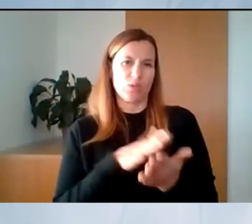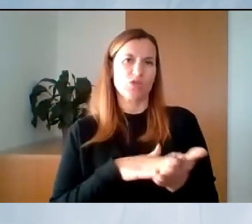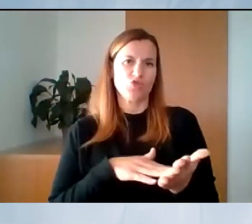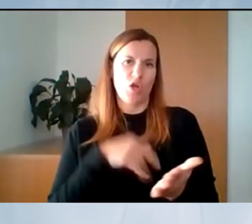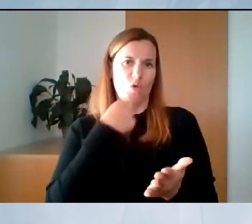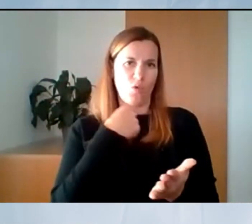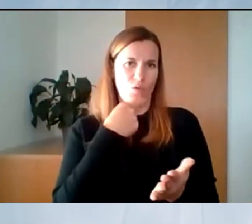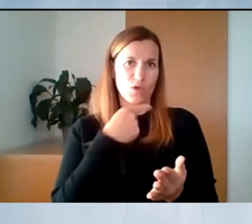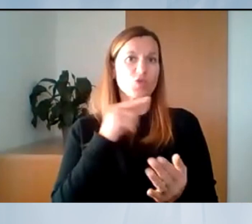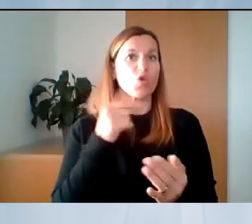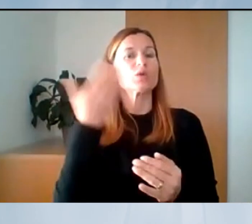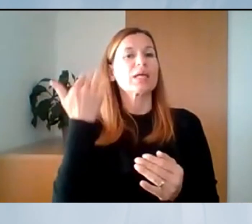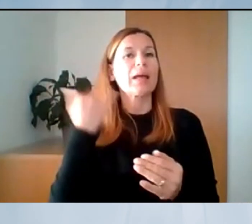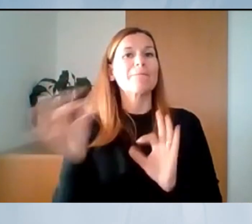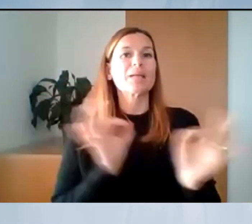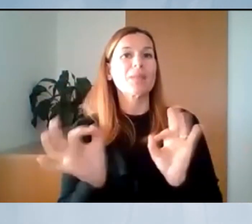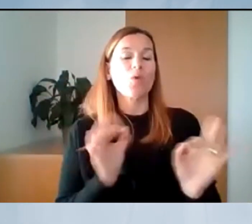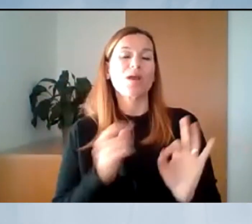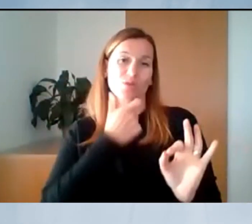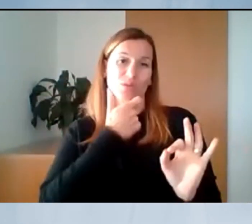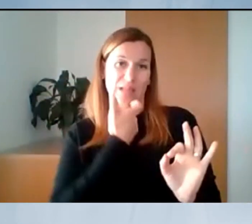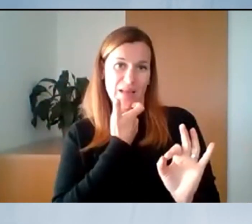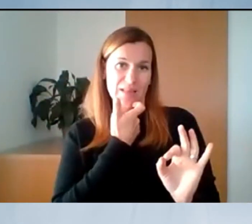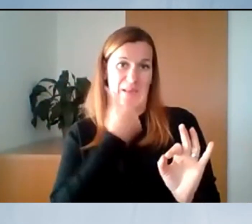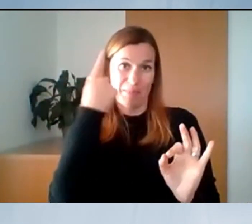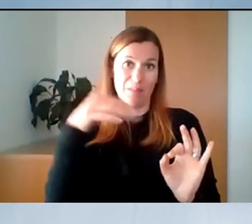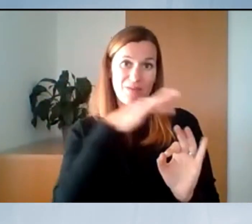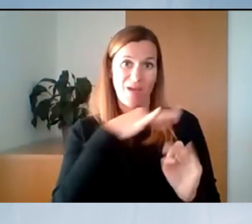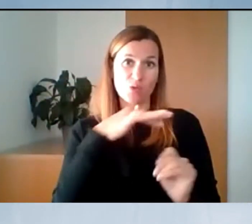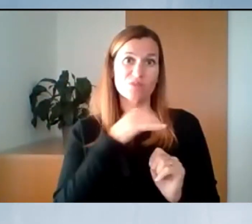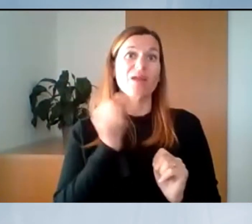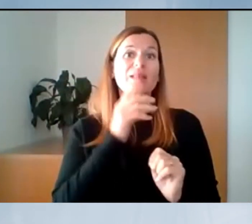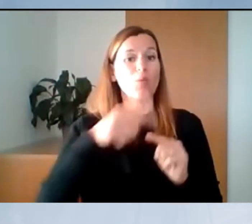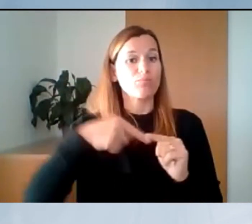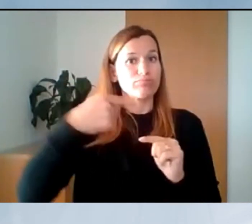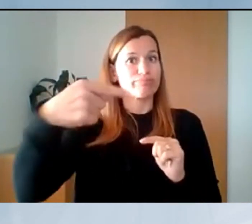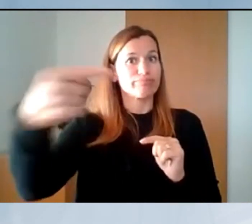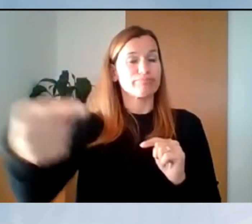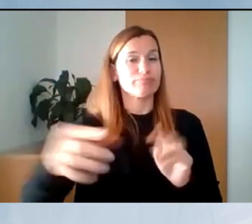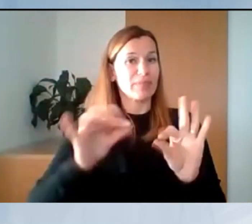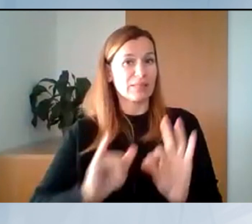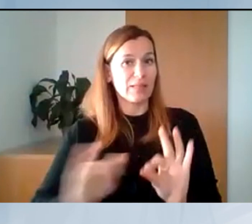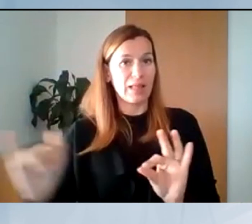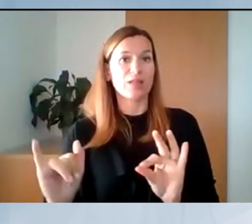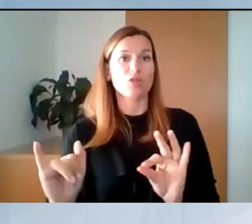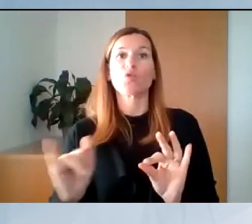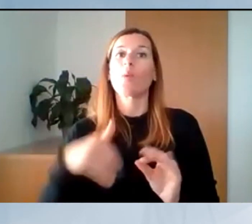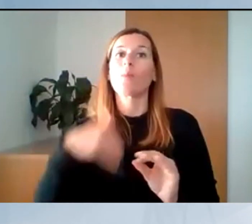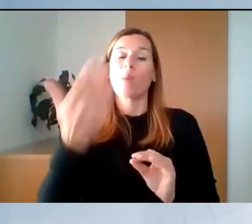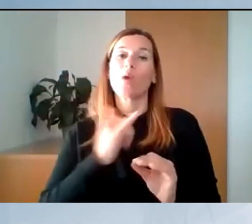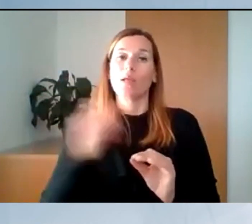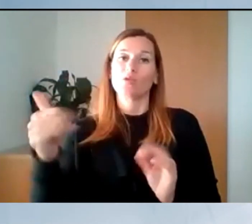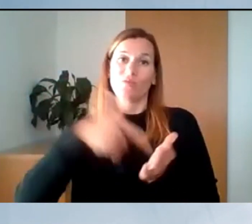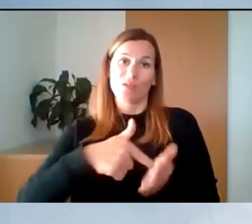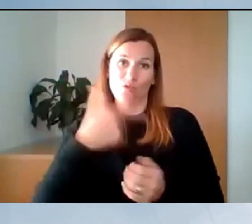to začelo govoriti, ko se je pripravljalo staranje prebivalstva, da bo v naslednjih desetletjih, po letu